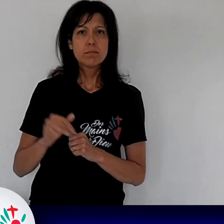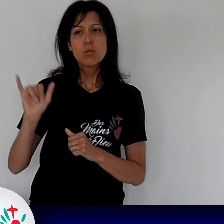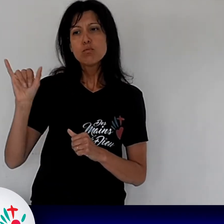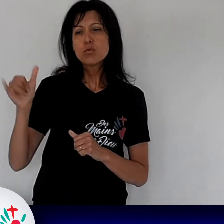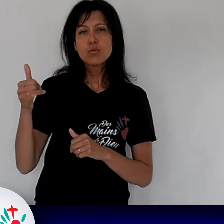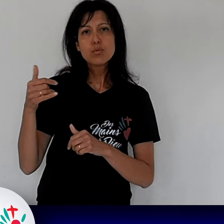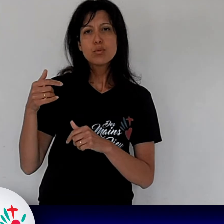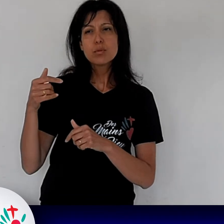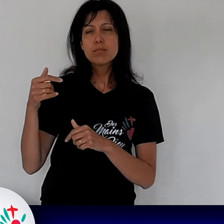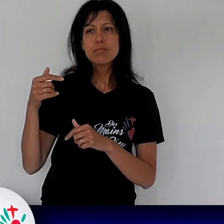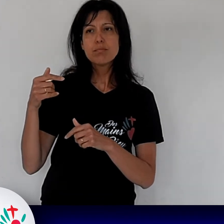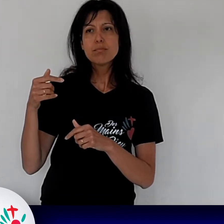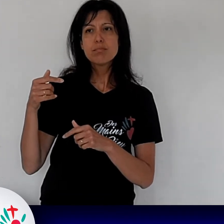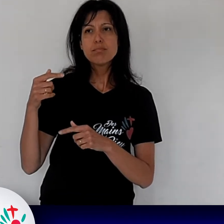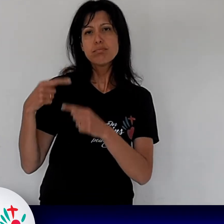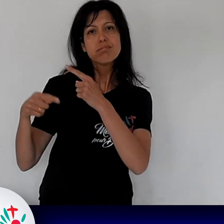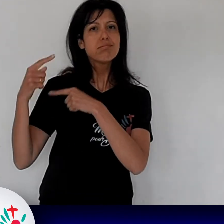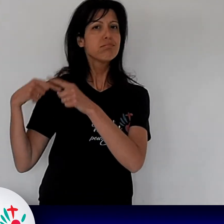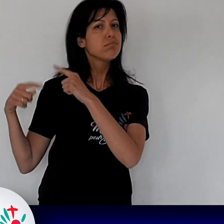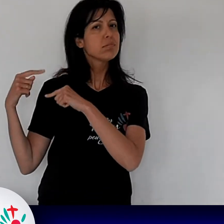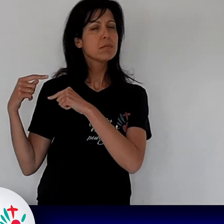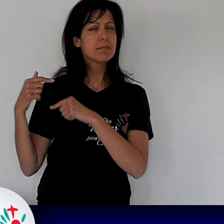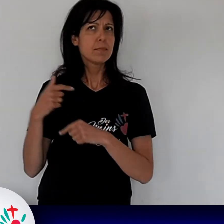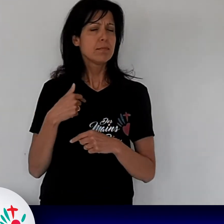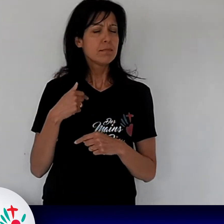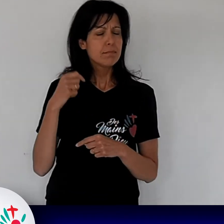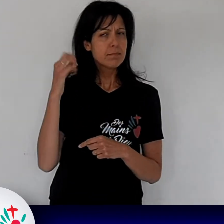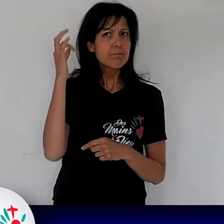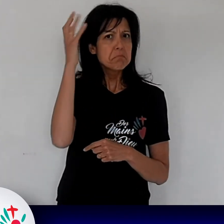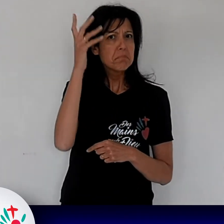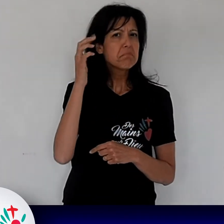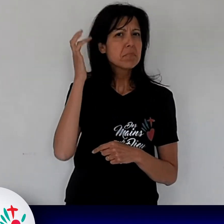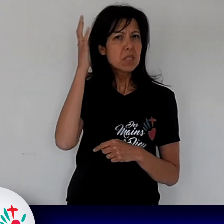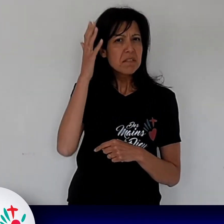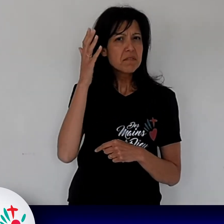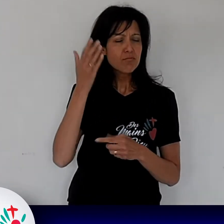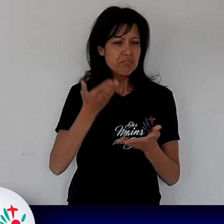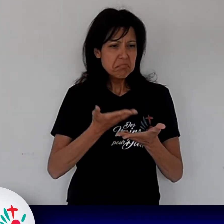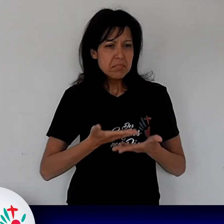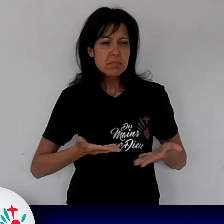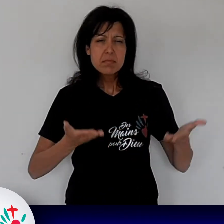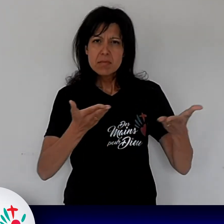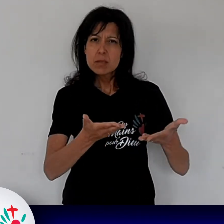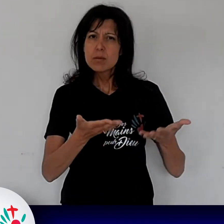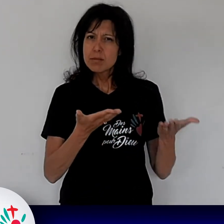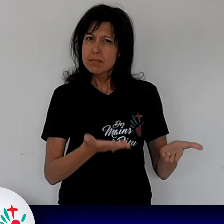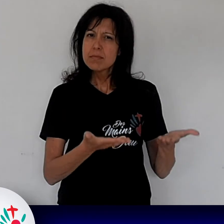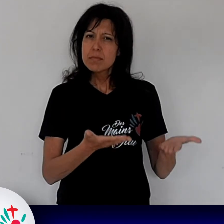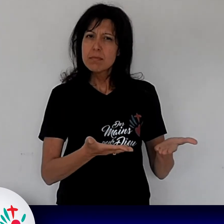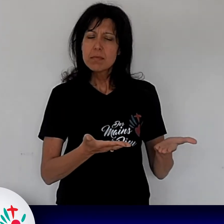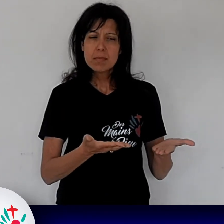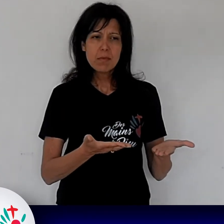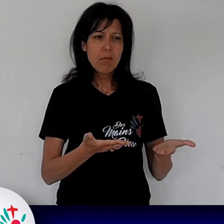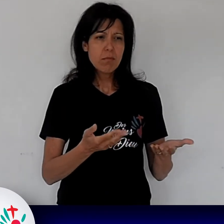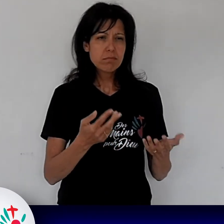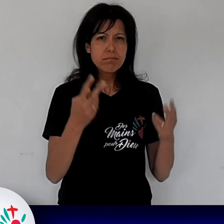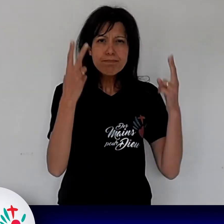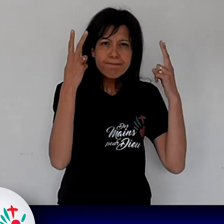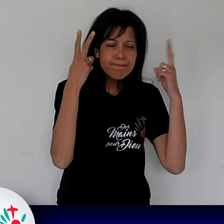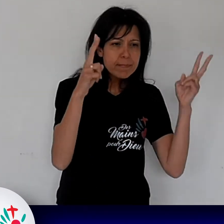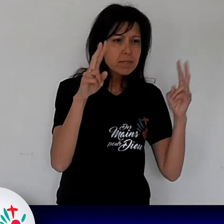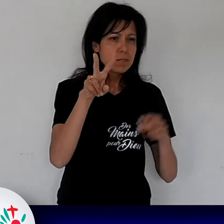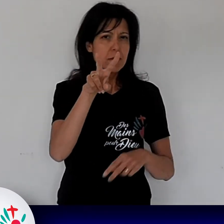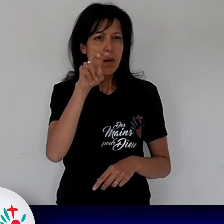je réfléchissais, je méditais sur tout ce que nous sommes en train de vivre, entendre, voir,